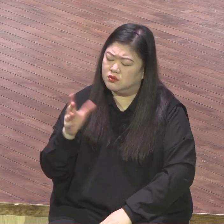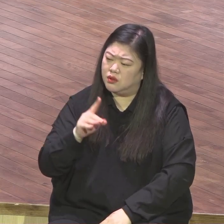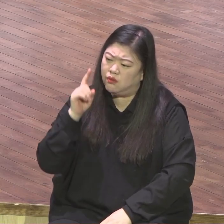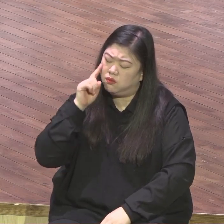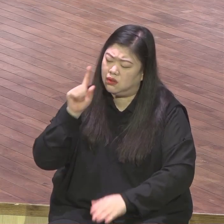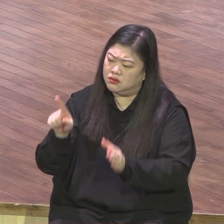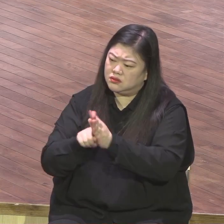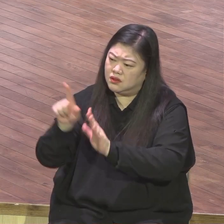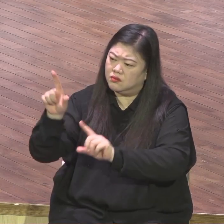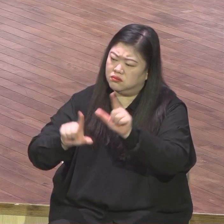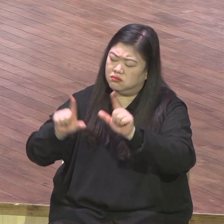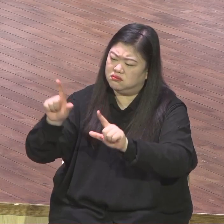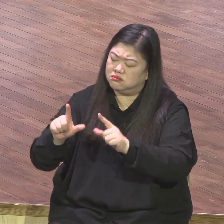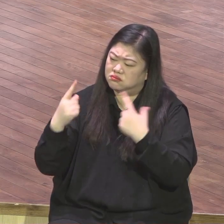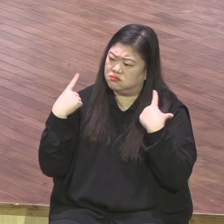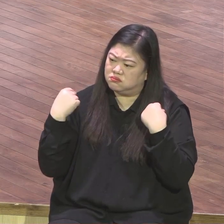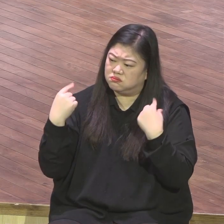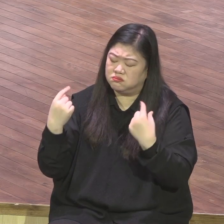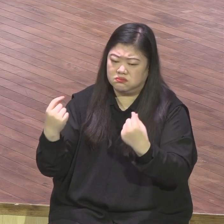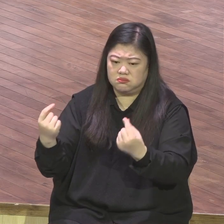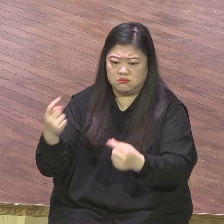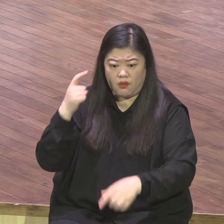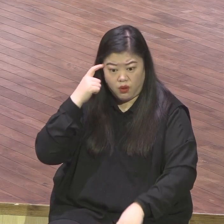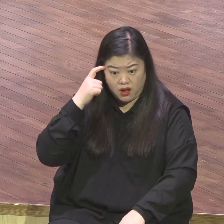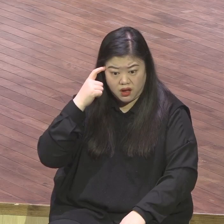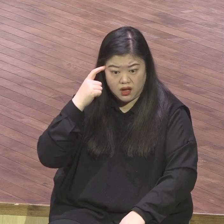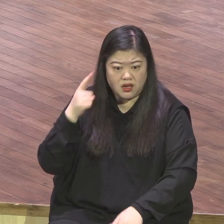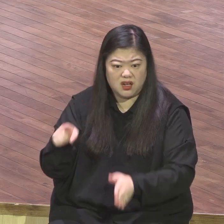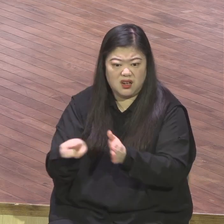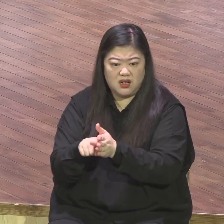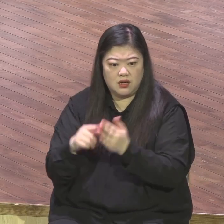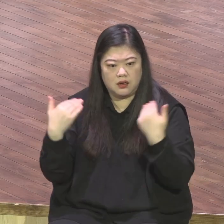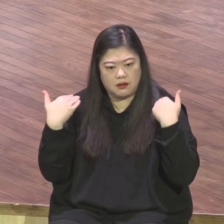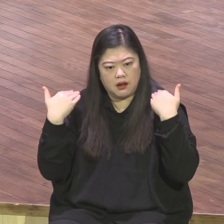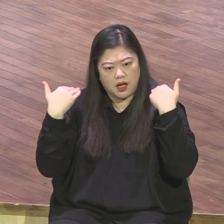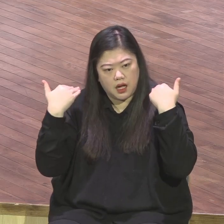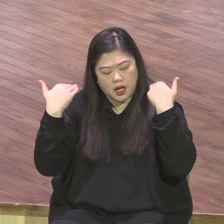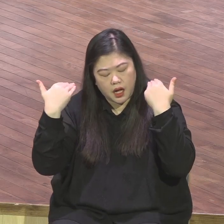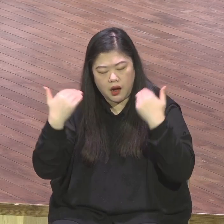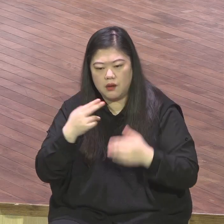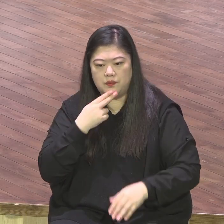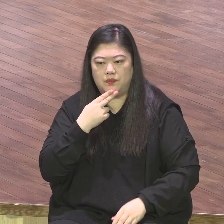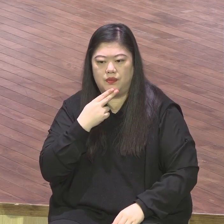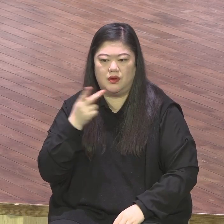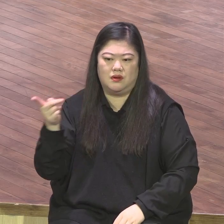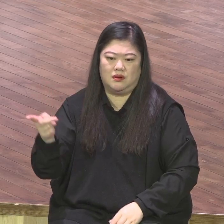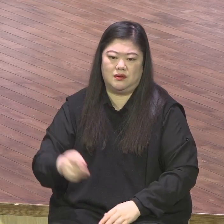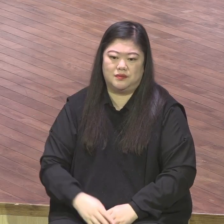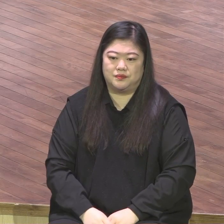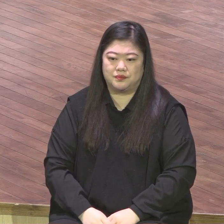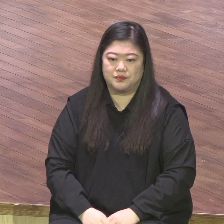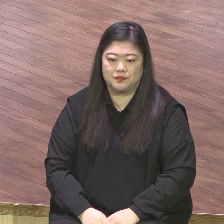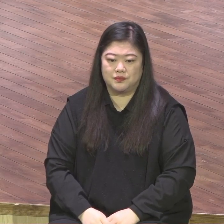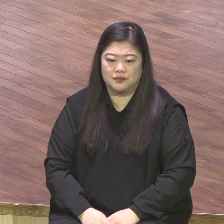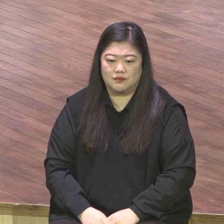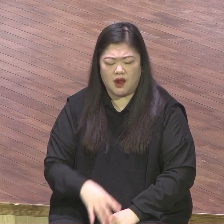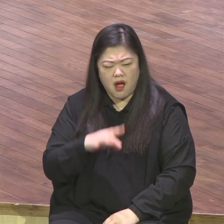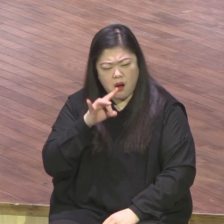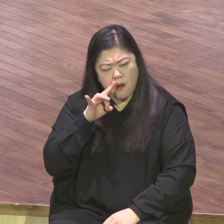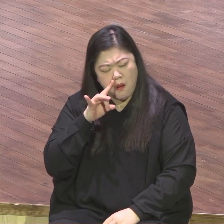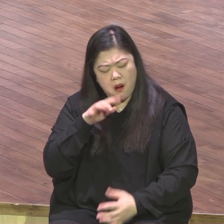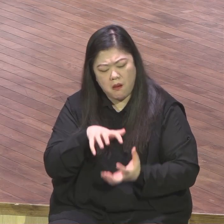계속해서 불신앙하기 때문에 그래서 그런 것들이 있으면 즉시 이 암덩어리 영적 암덩어리를 해결하시기